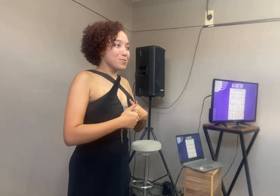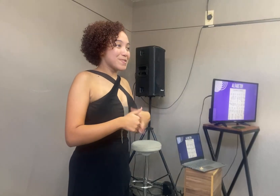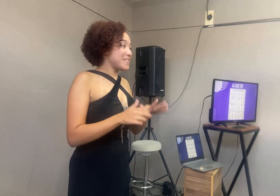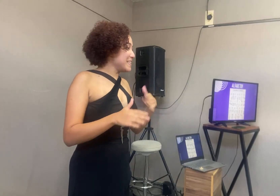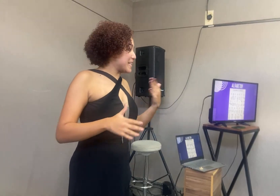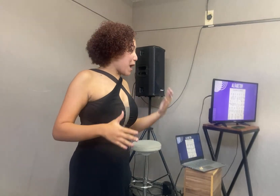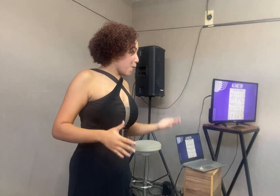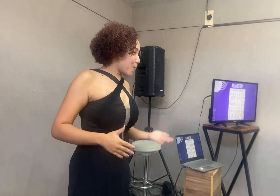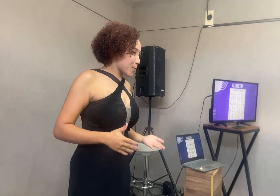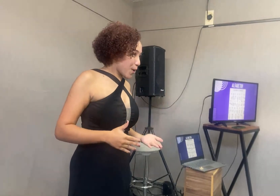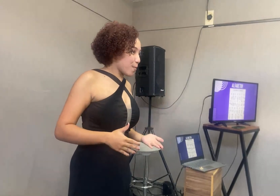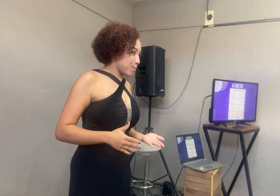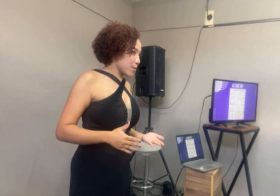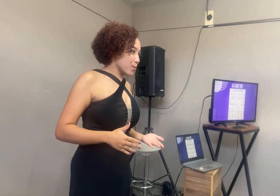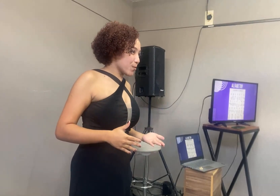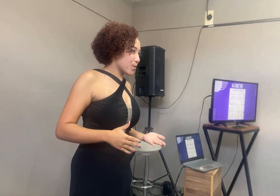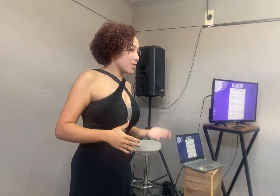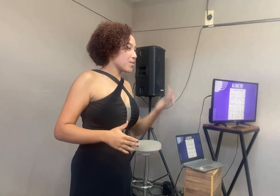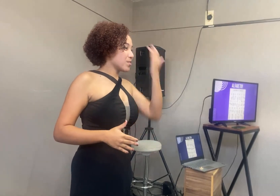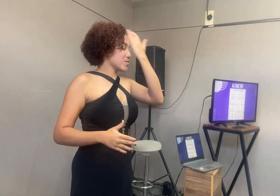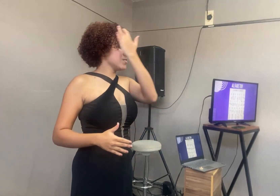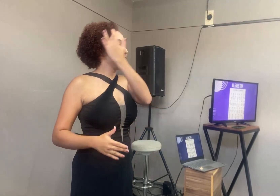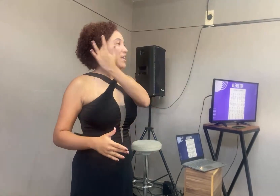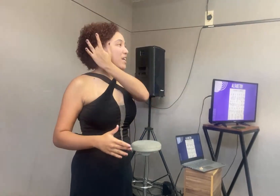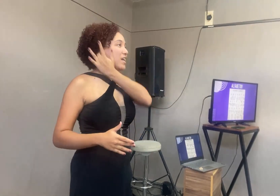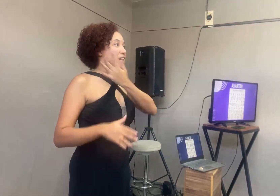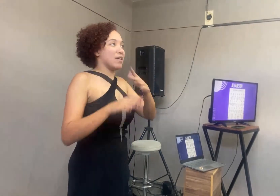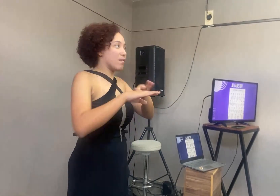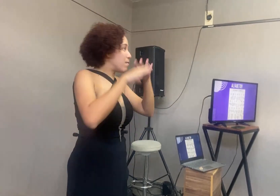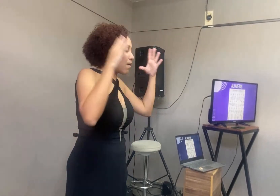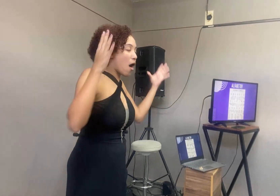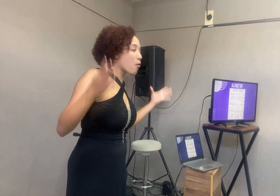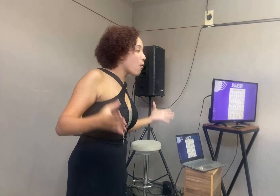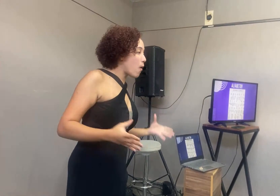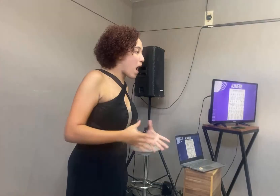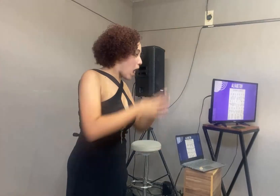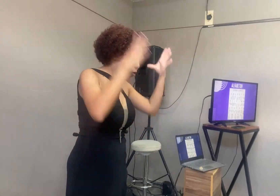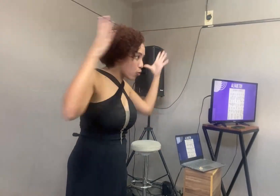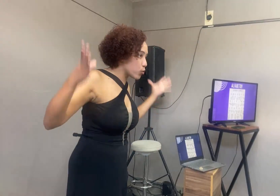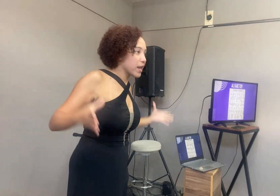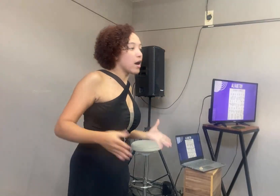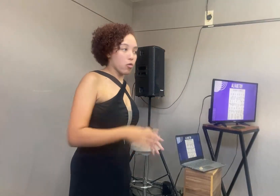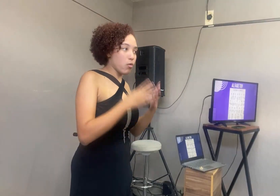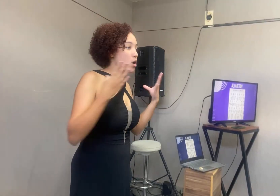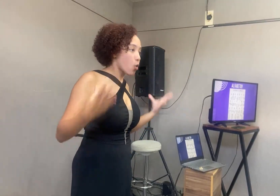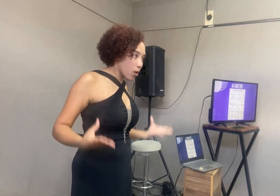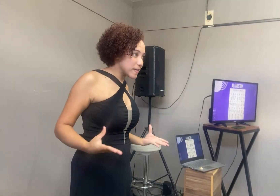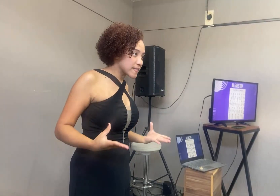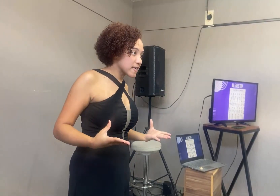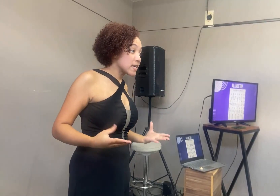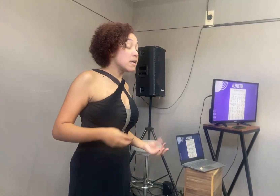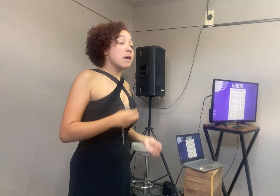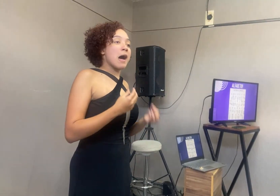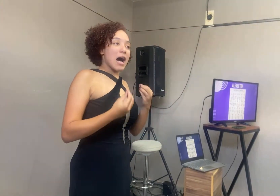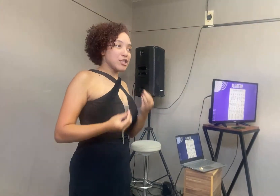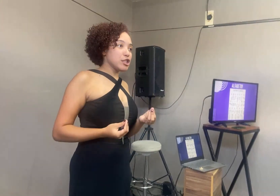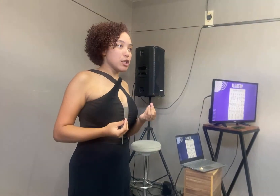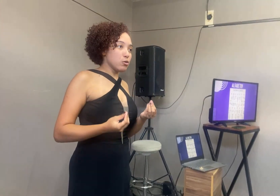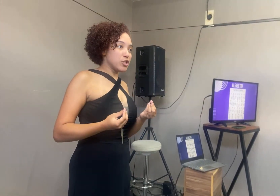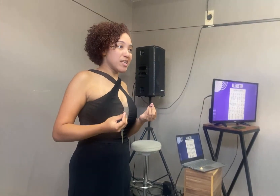um sinal próprio de algo, né, alguma coisa, a gente utiliza